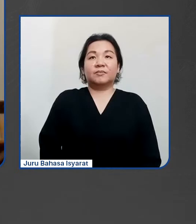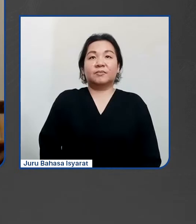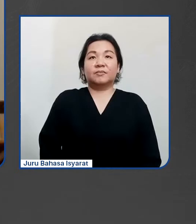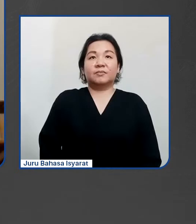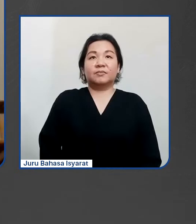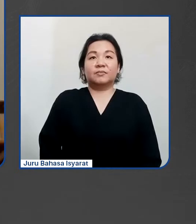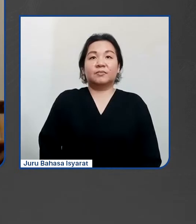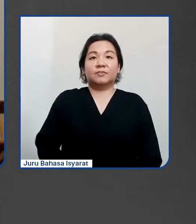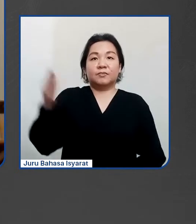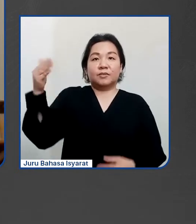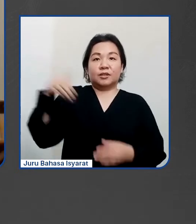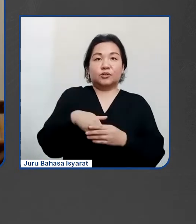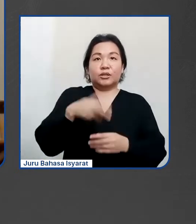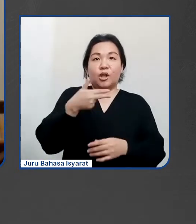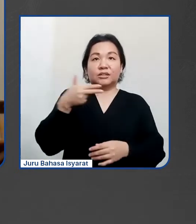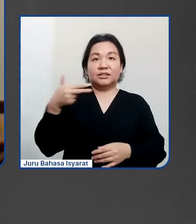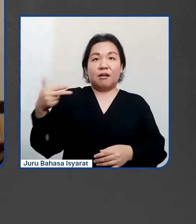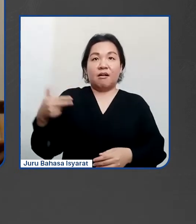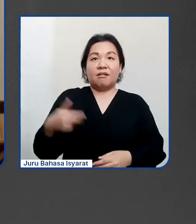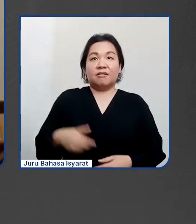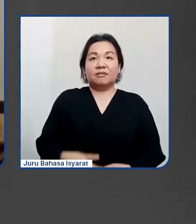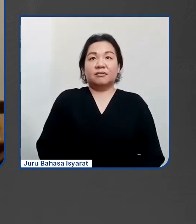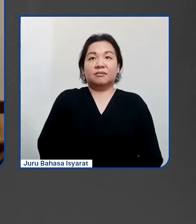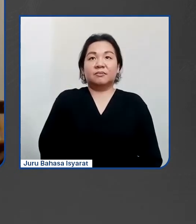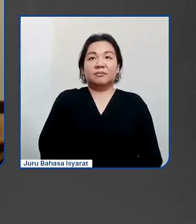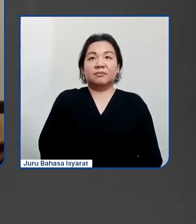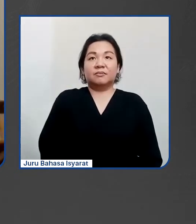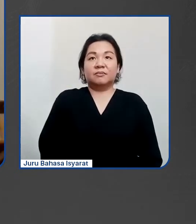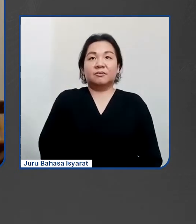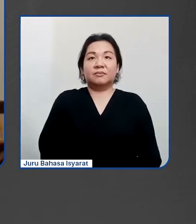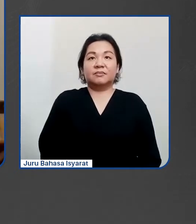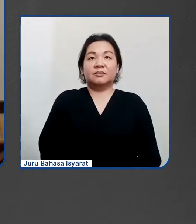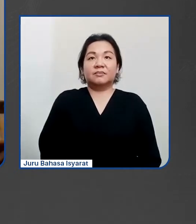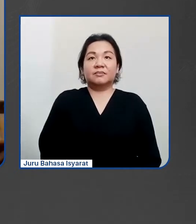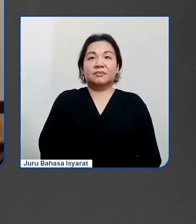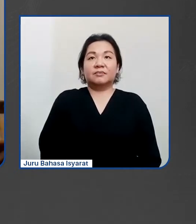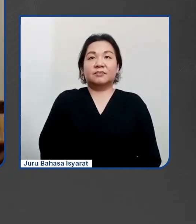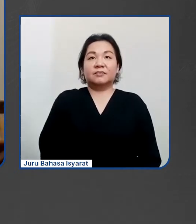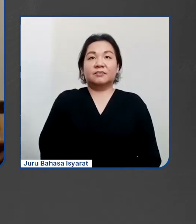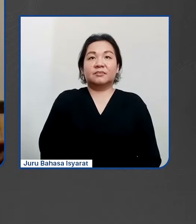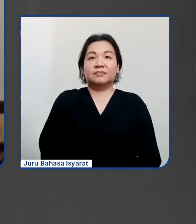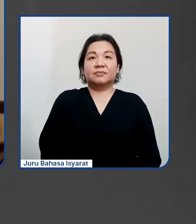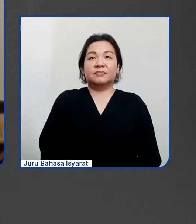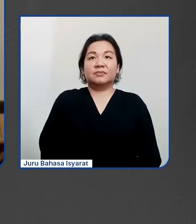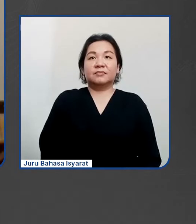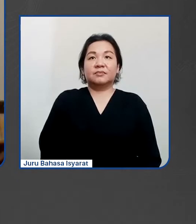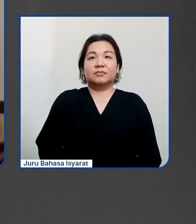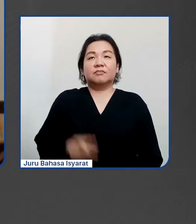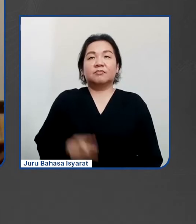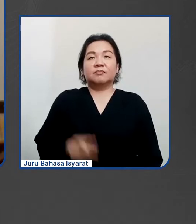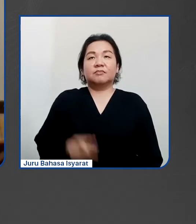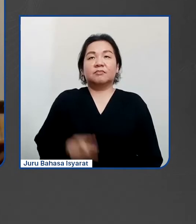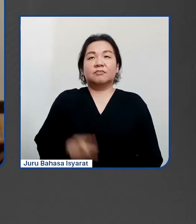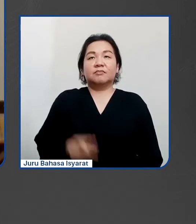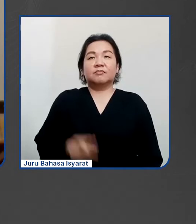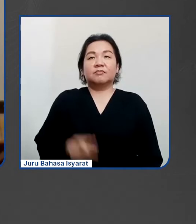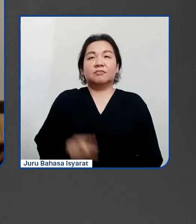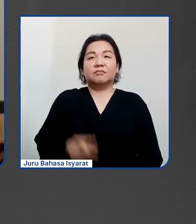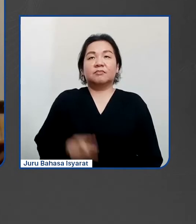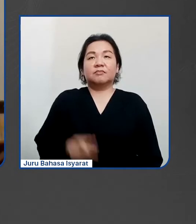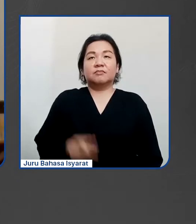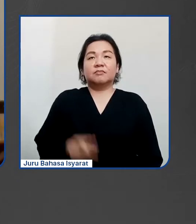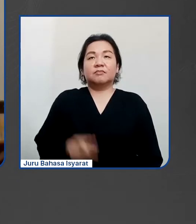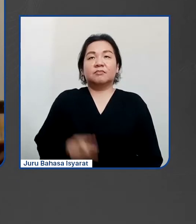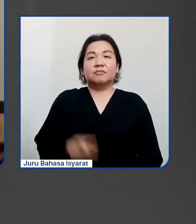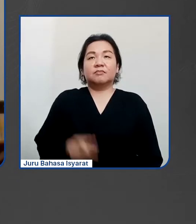dan beritanya tuh masuk di Indonesia udah mulai khawatir tuh di Januari Februari. Jadi kebetulan saya udah ada notasi lagunya, nadanya,